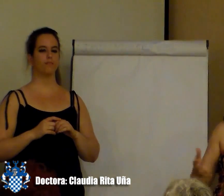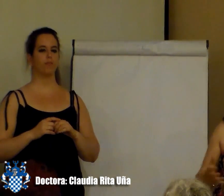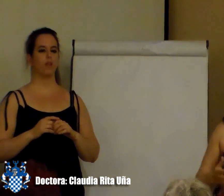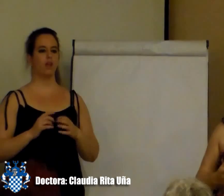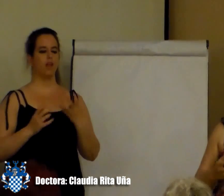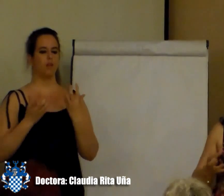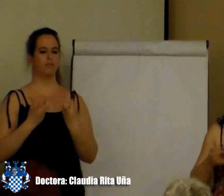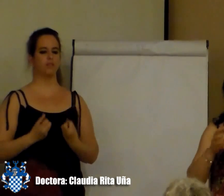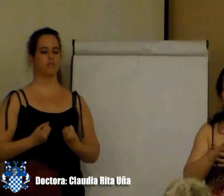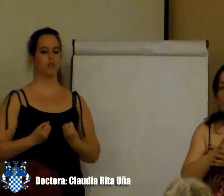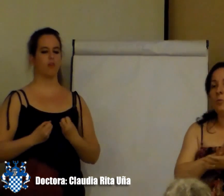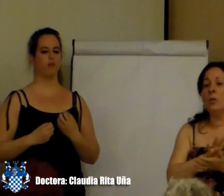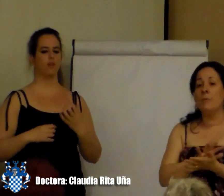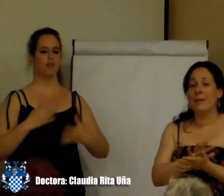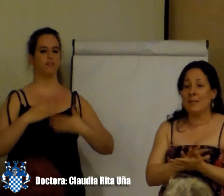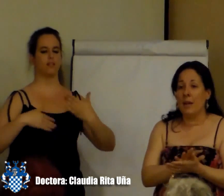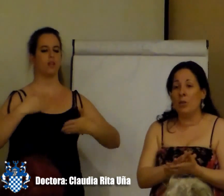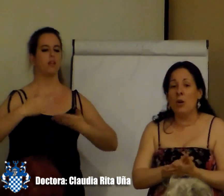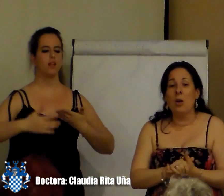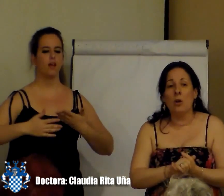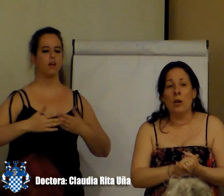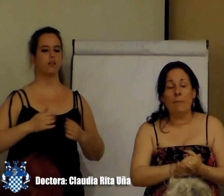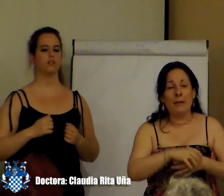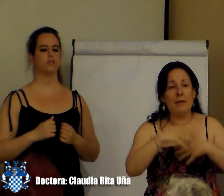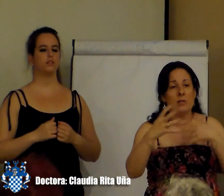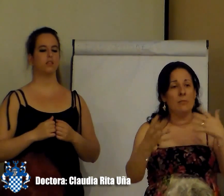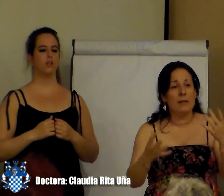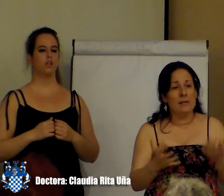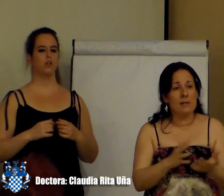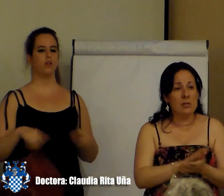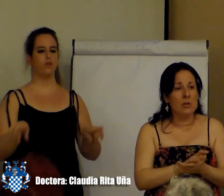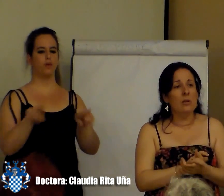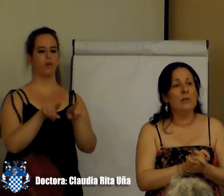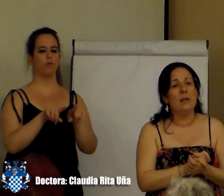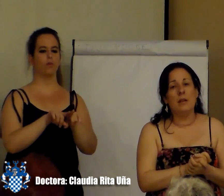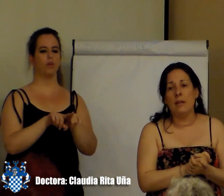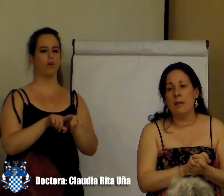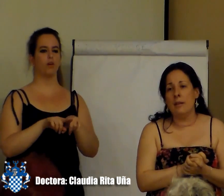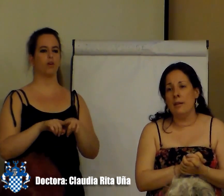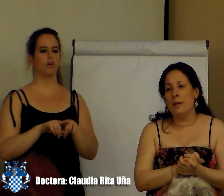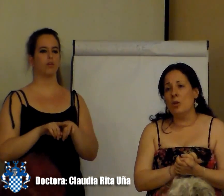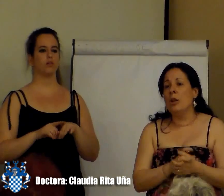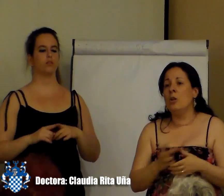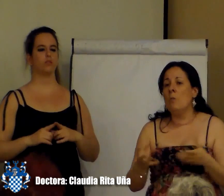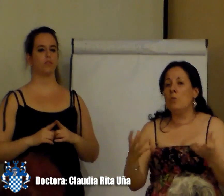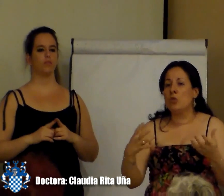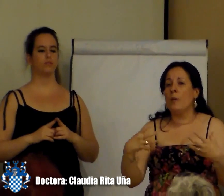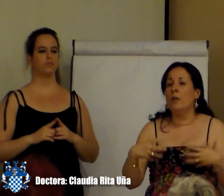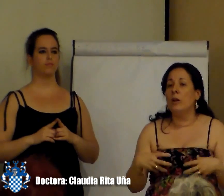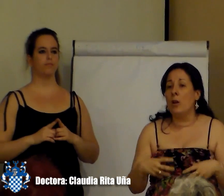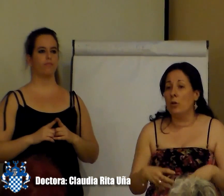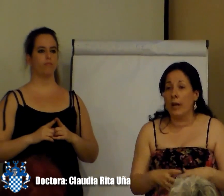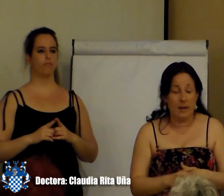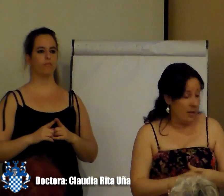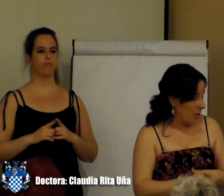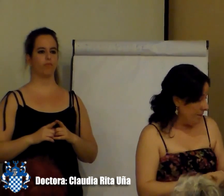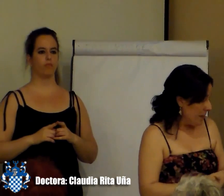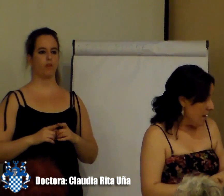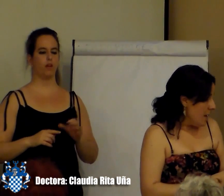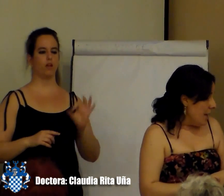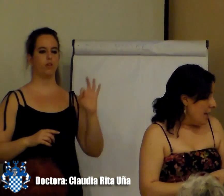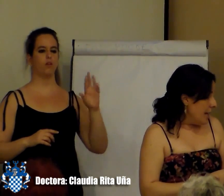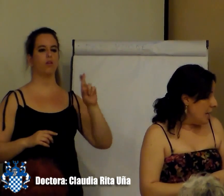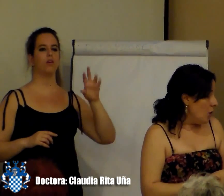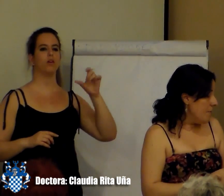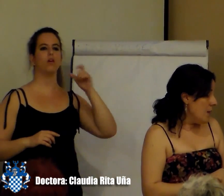de depresión, de ansiedad, lo vinculó demasiado con la parte de somatización y no le dio mucho valor al